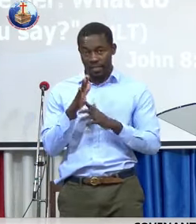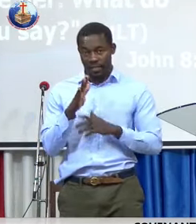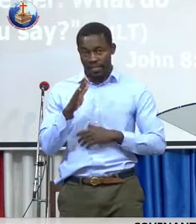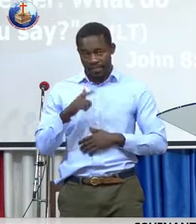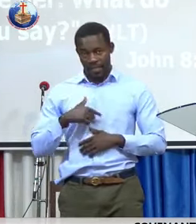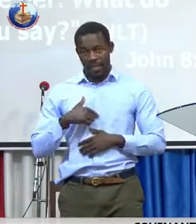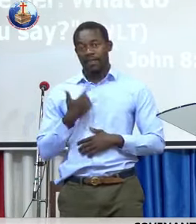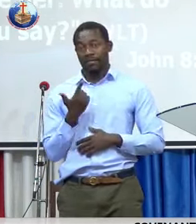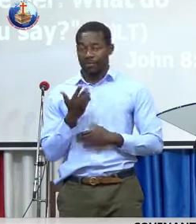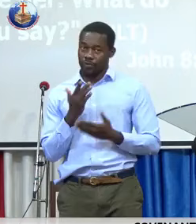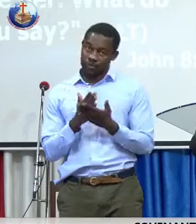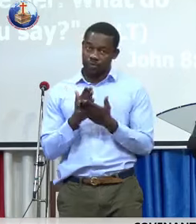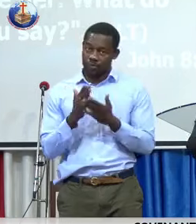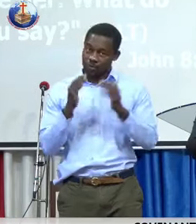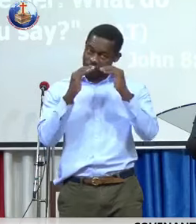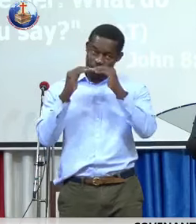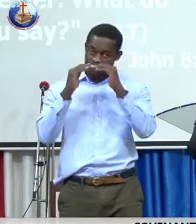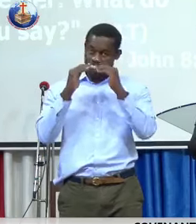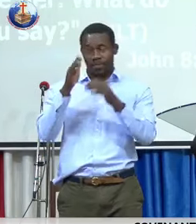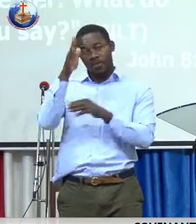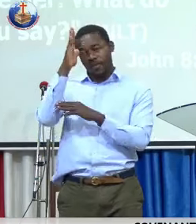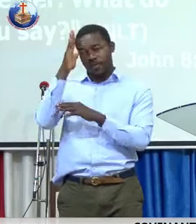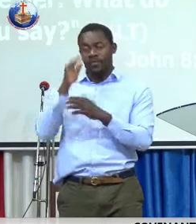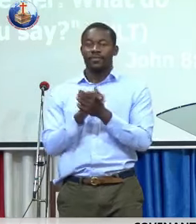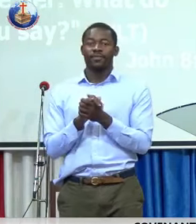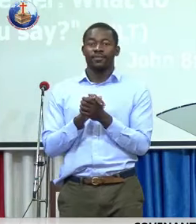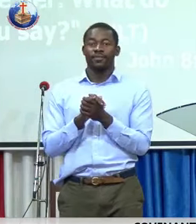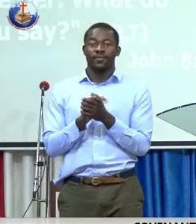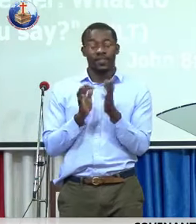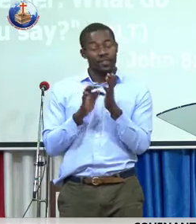lakini Yesu on the ground. Akiwa Mungu aliandika.